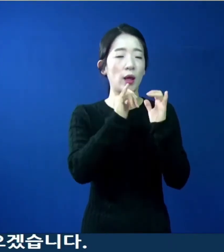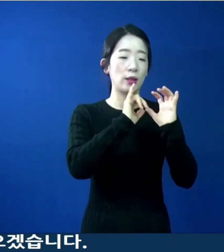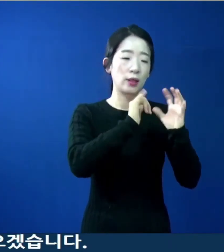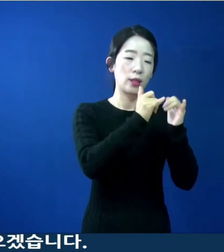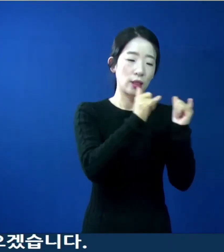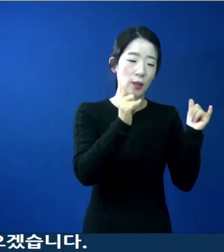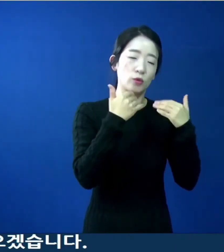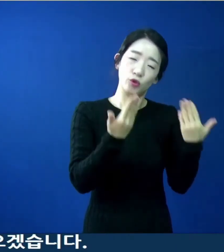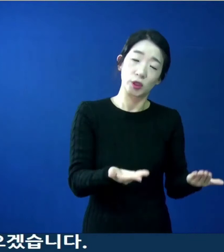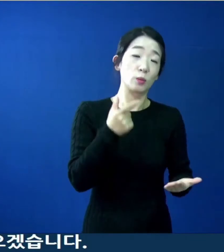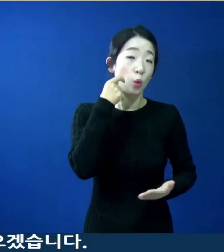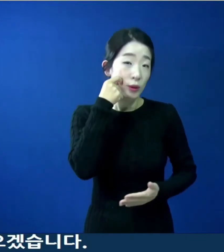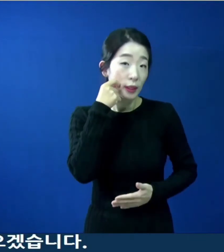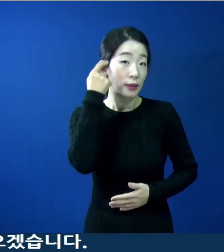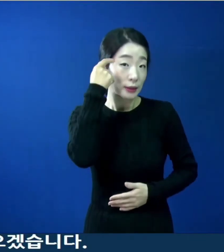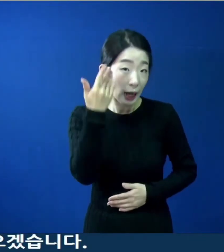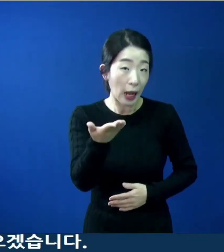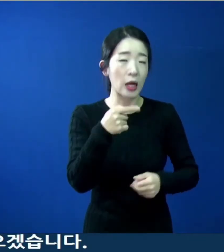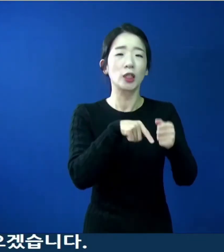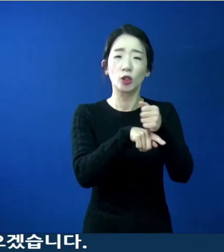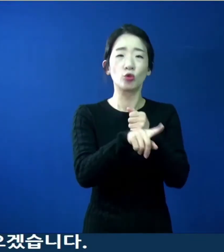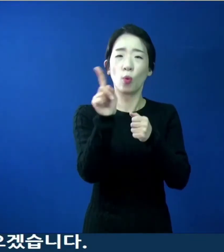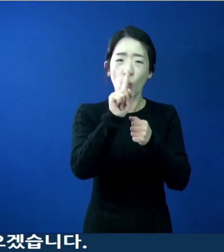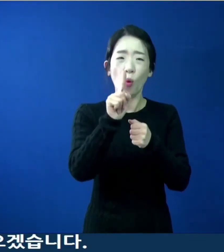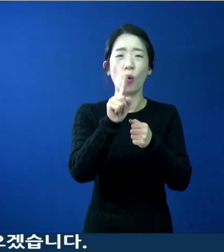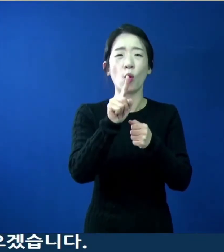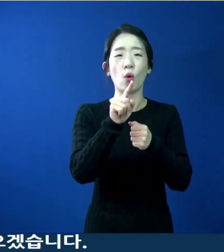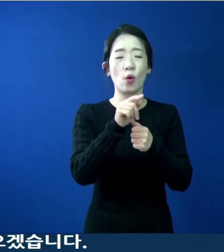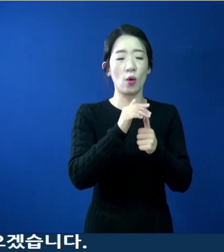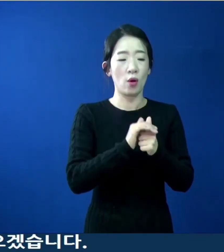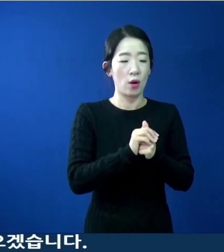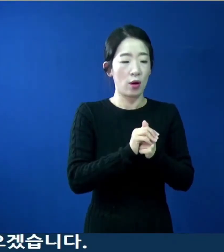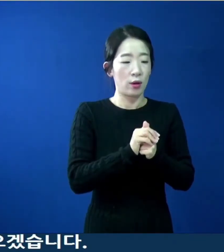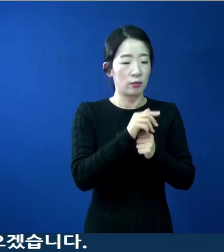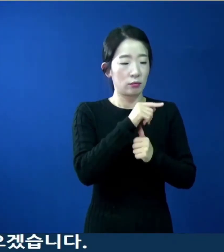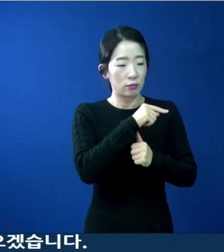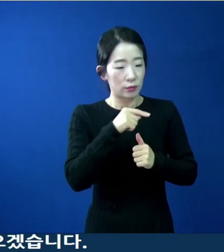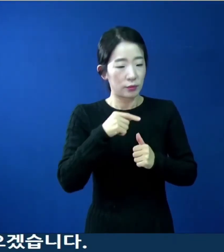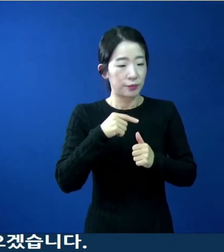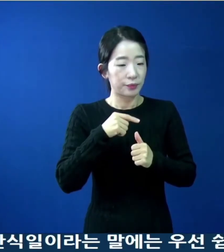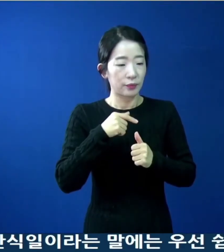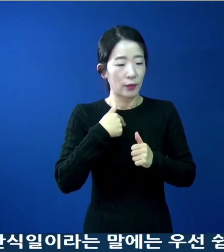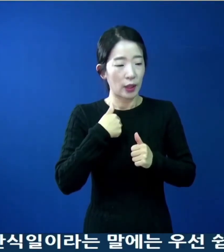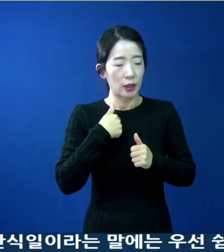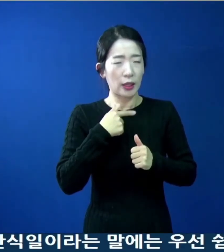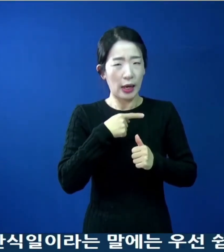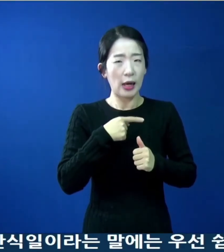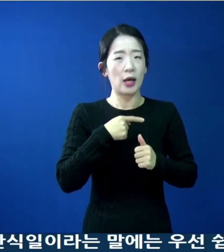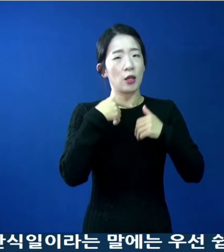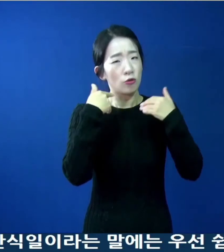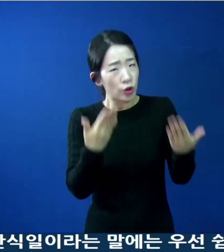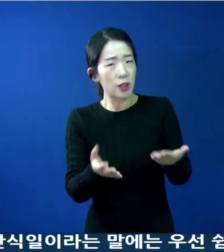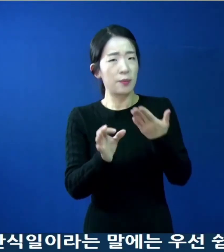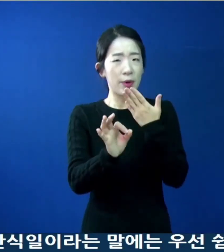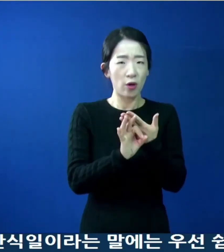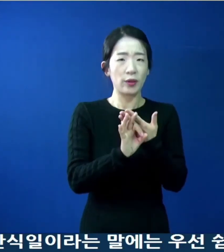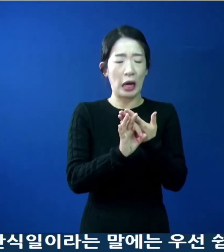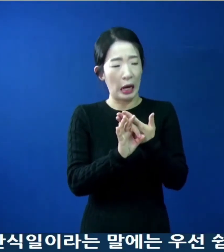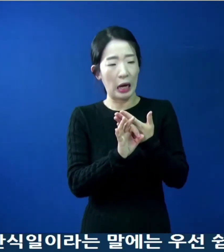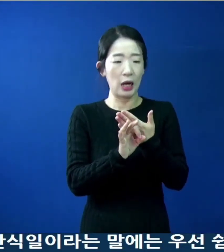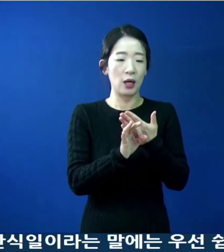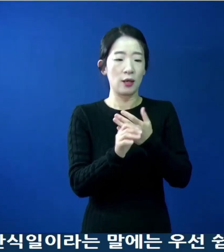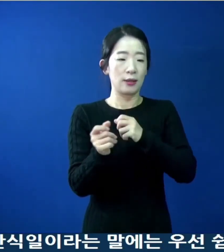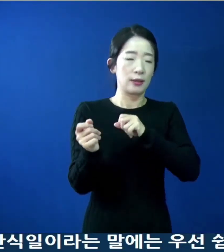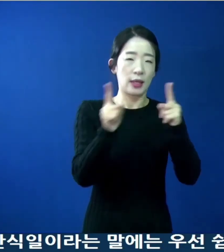성공 못할까 봐, 혹은 생존에 매달려 있어서 내가 쉬었다가는 생존할 수 없을